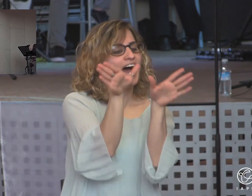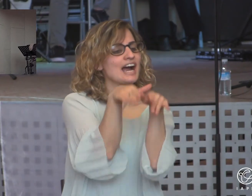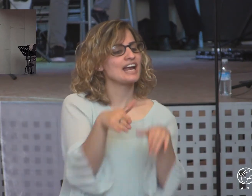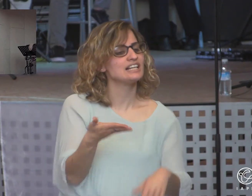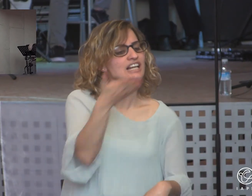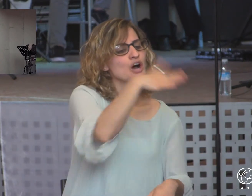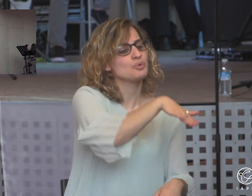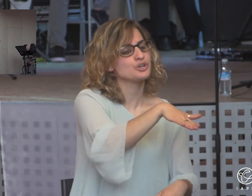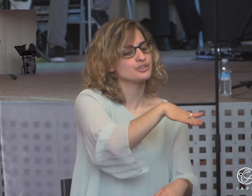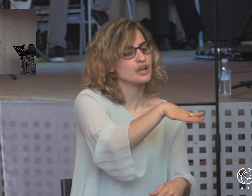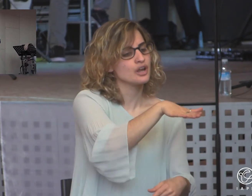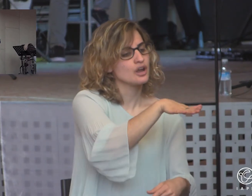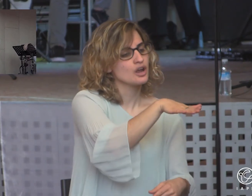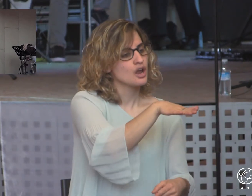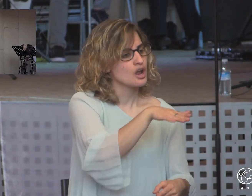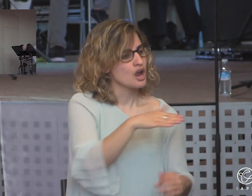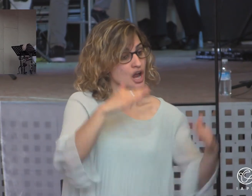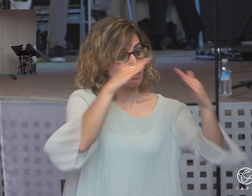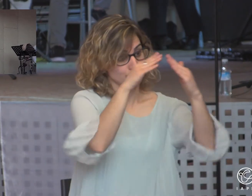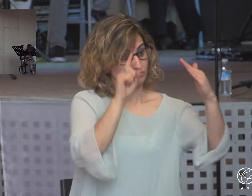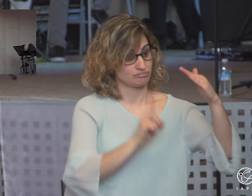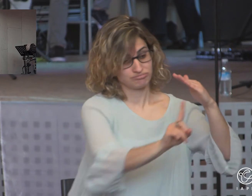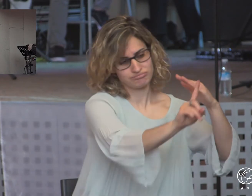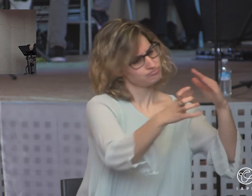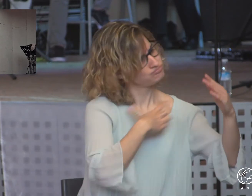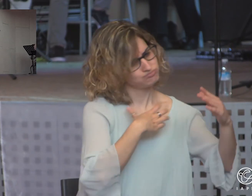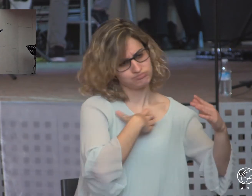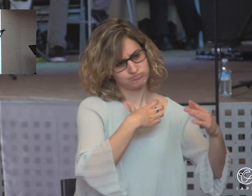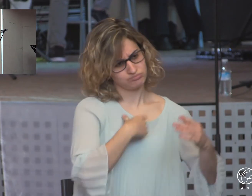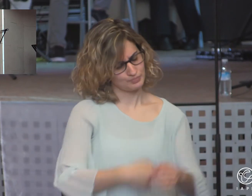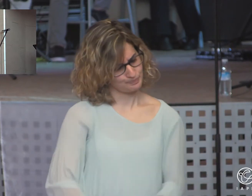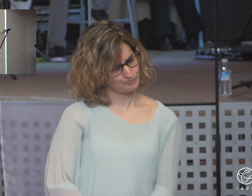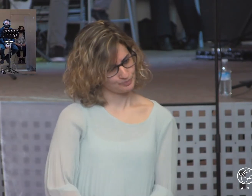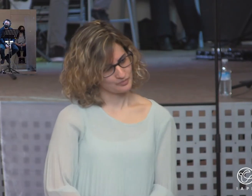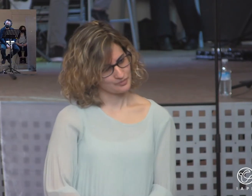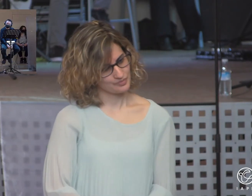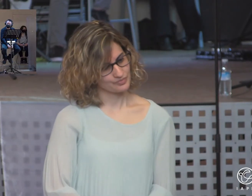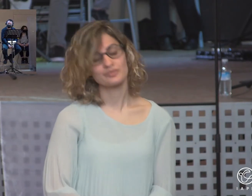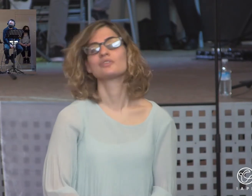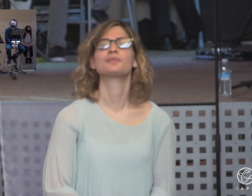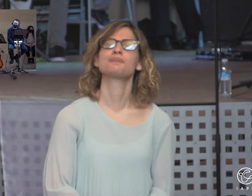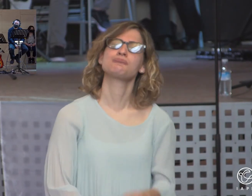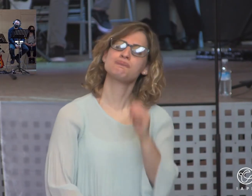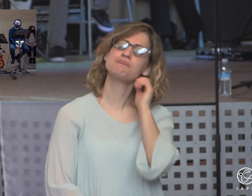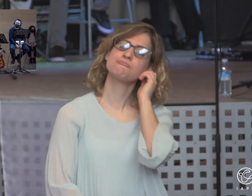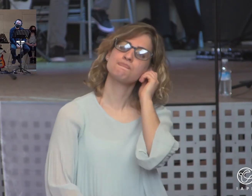sustituido por un cordero que era santo, inmolado, sin mancha.